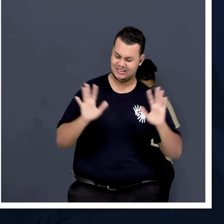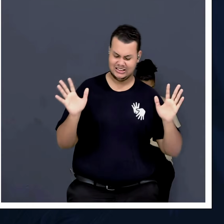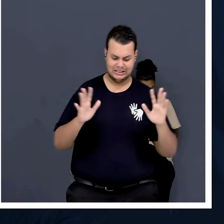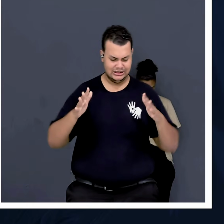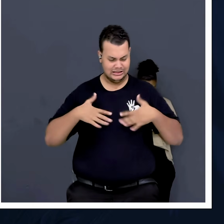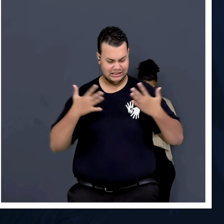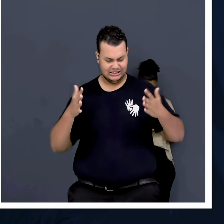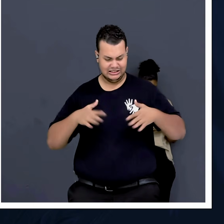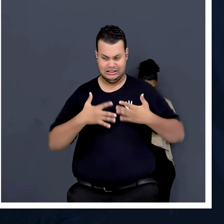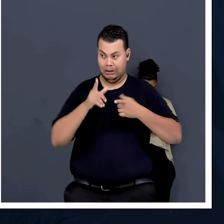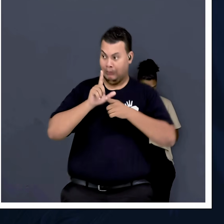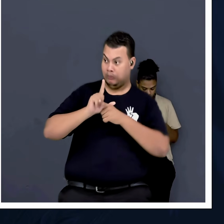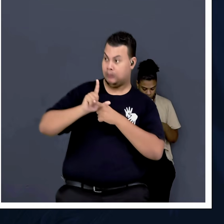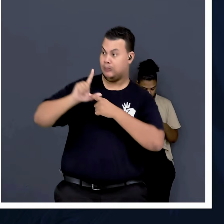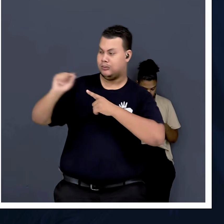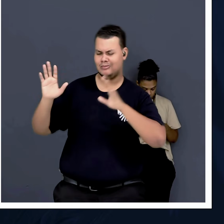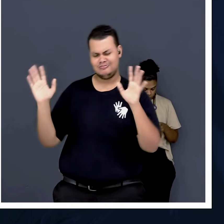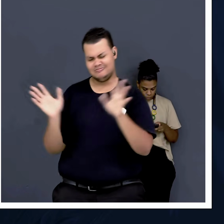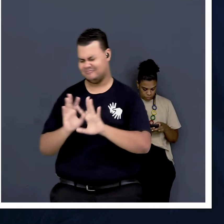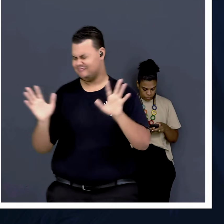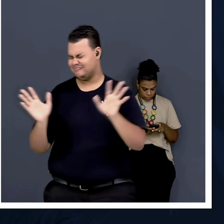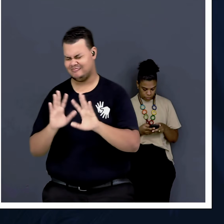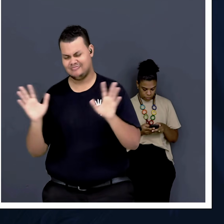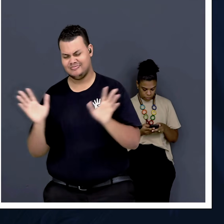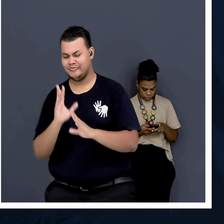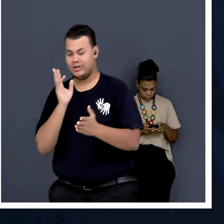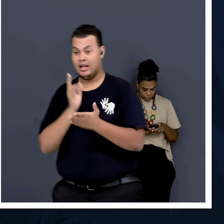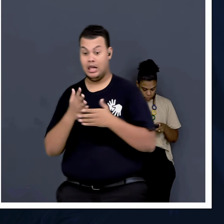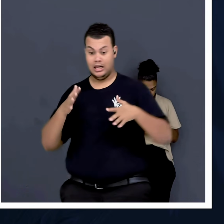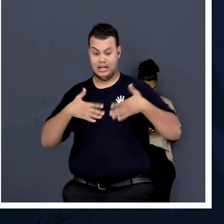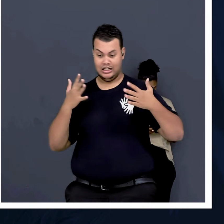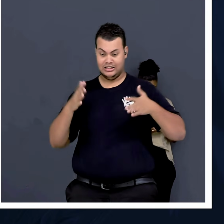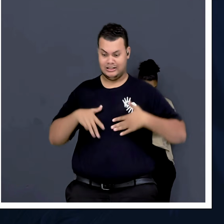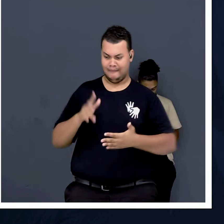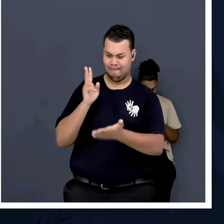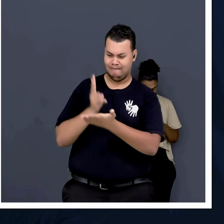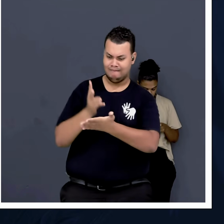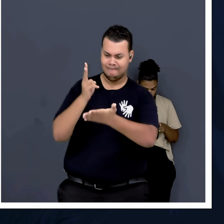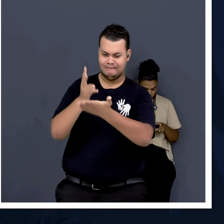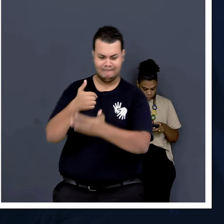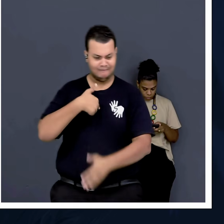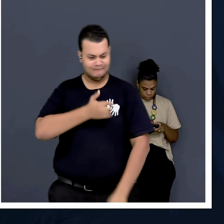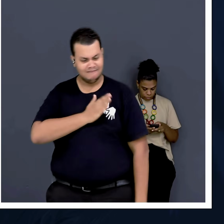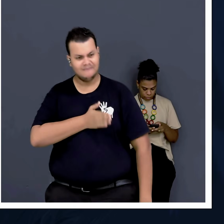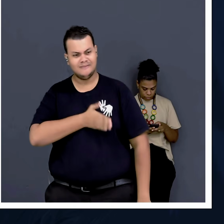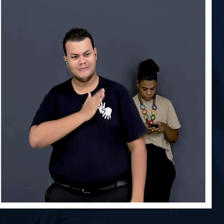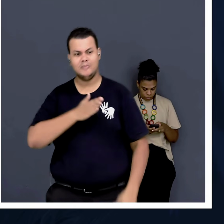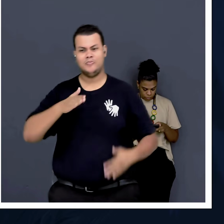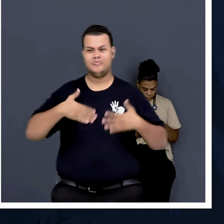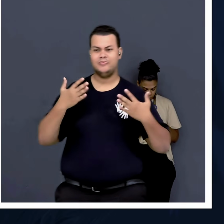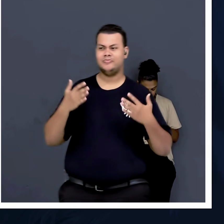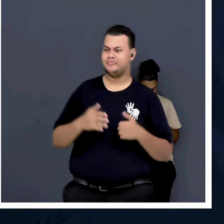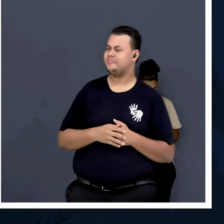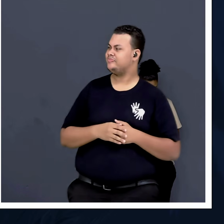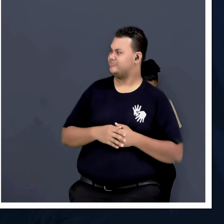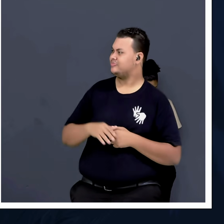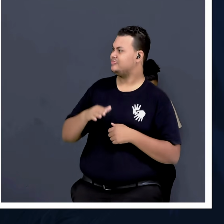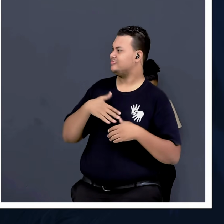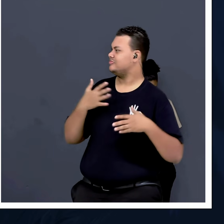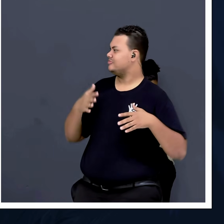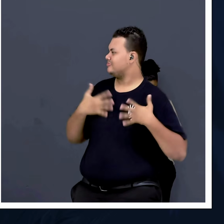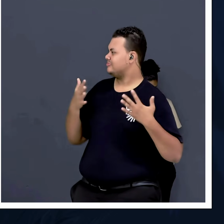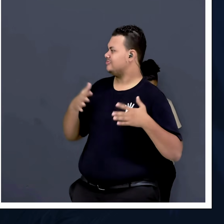sair. Essa alegria não vai mais sair de dentro do meu coração.